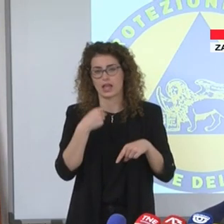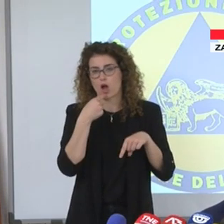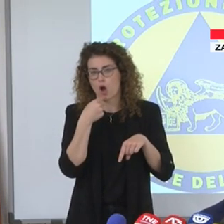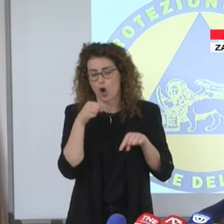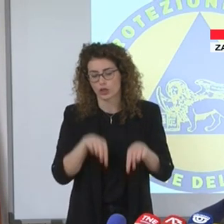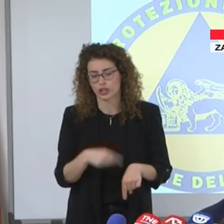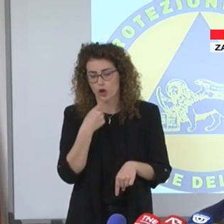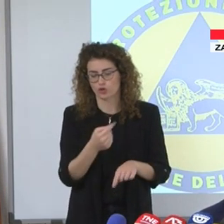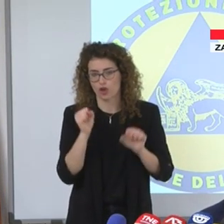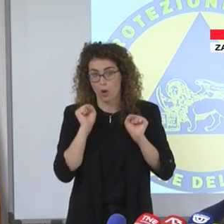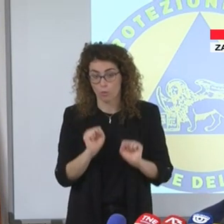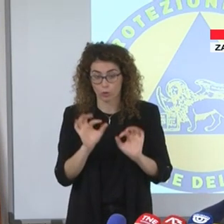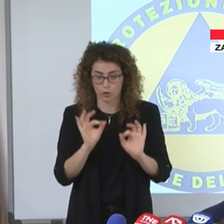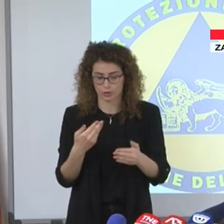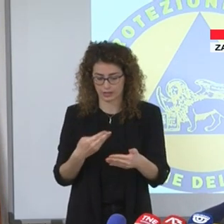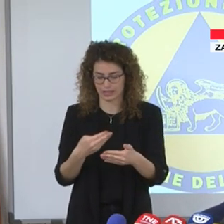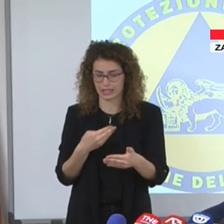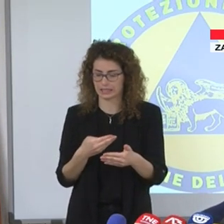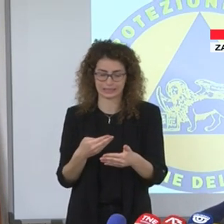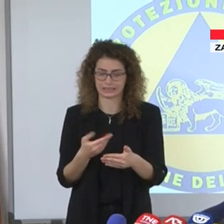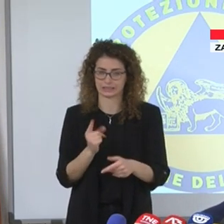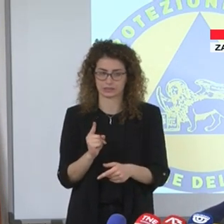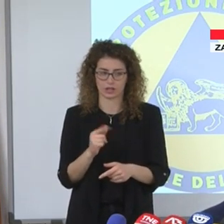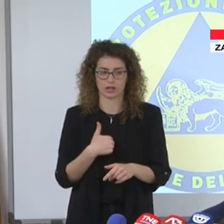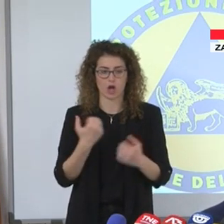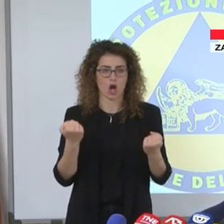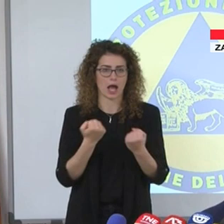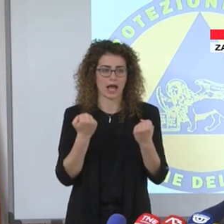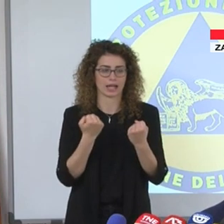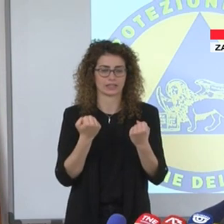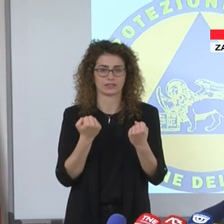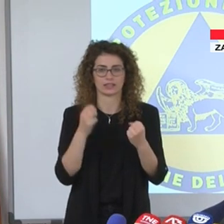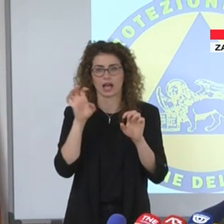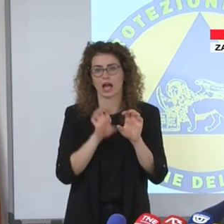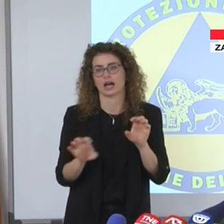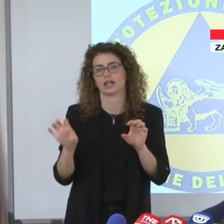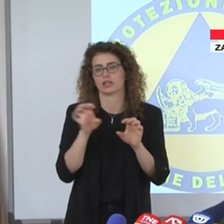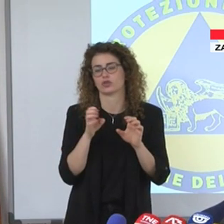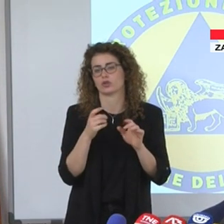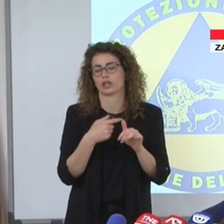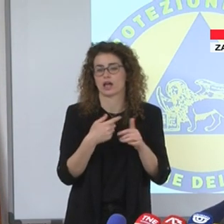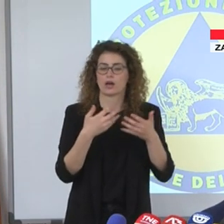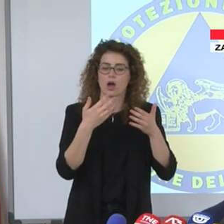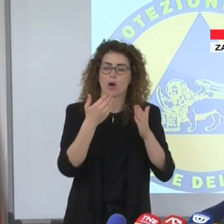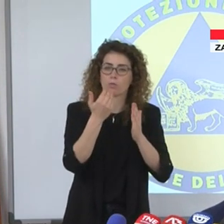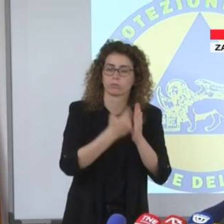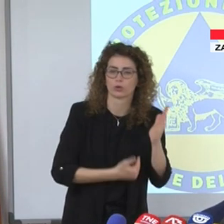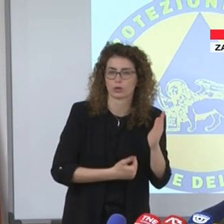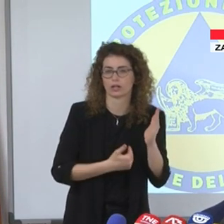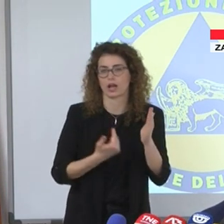questo nel breve no. Del resto questa è tutta attività della regione, comunque ricordo, sia nella programmazione che nella